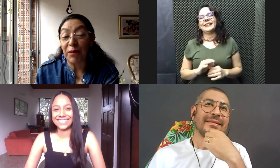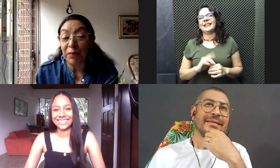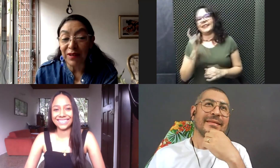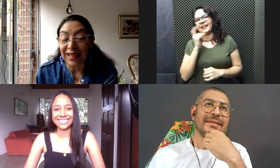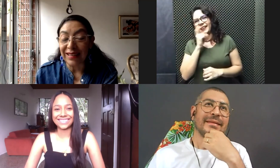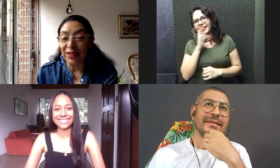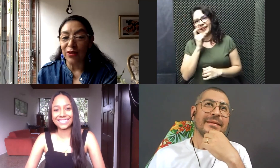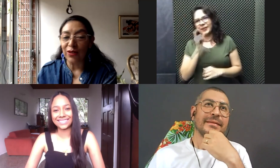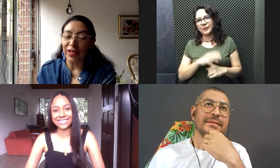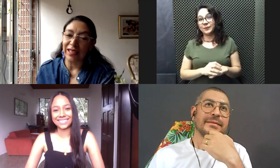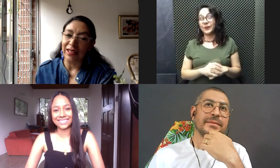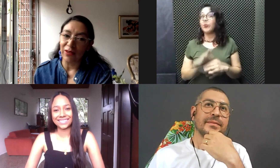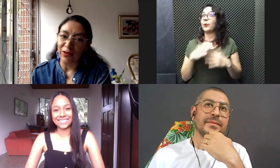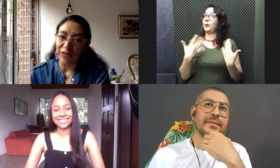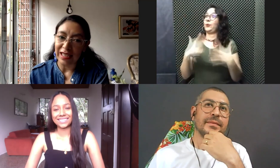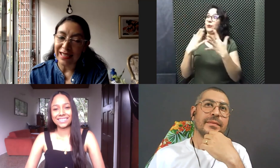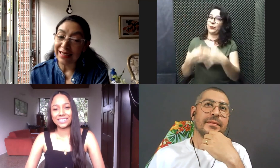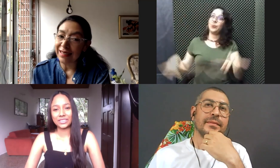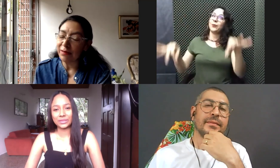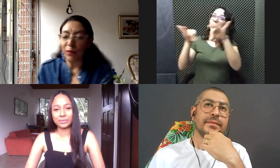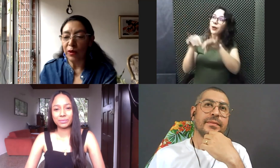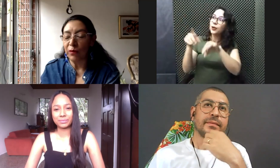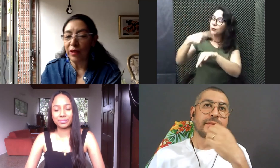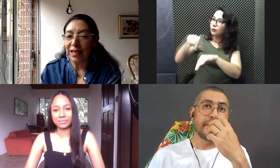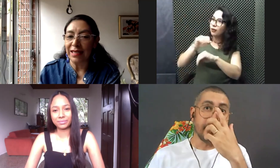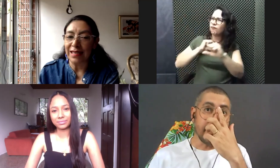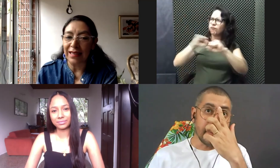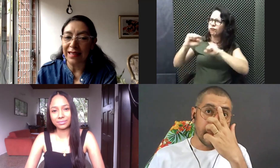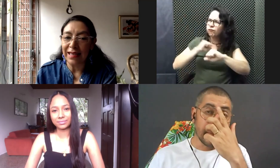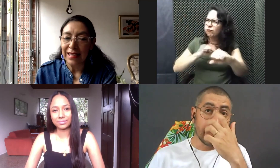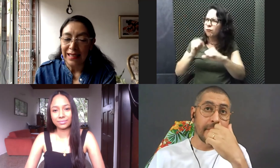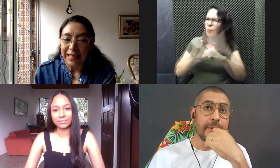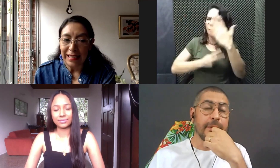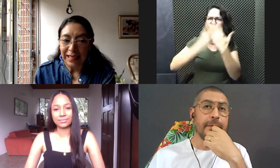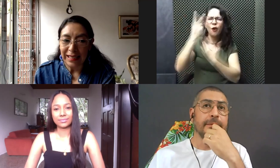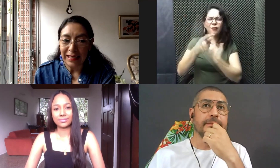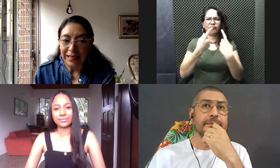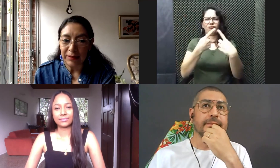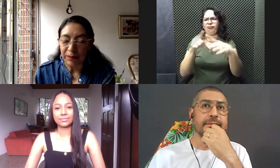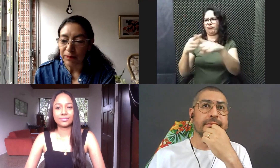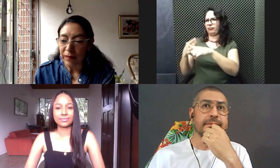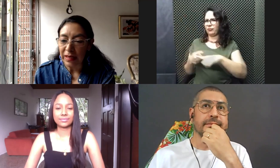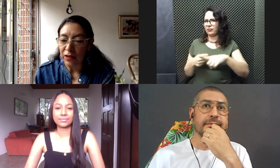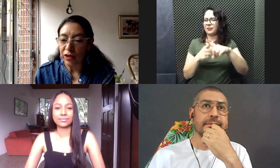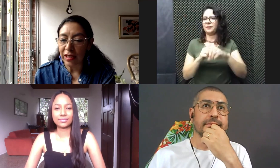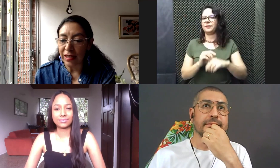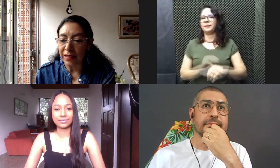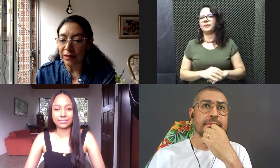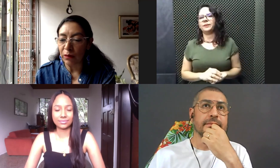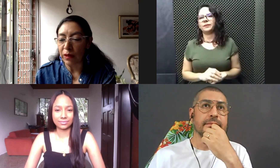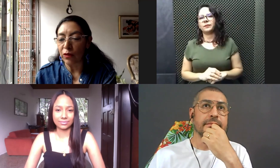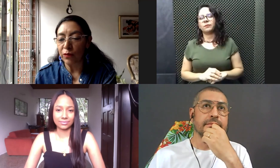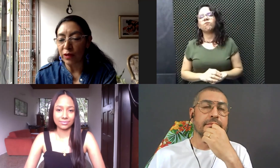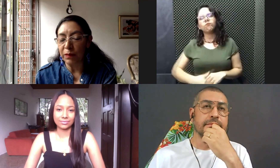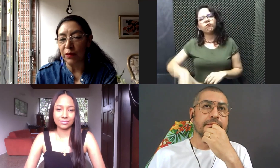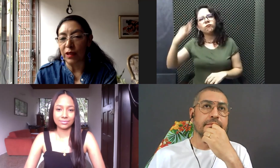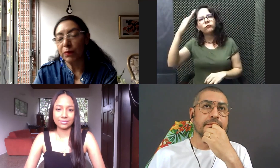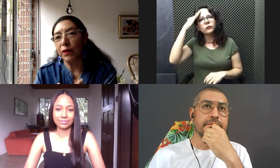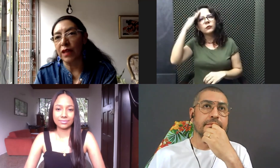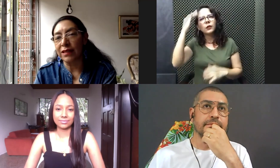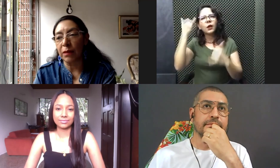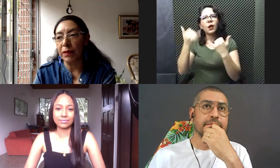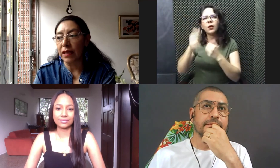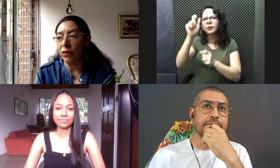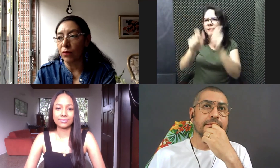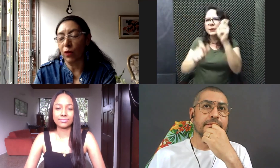Que muy importante todo lo que ustedes hacen y muy, muy interesante. Yo sé que en este momento muchas personas